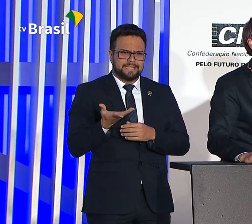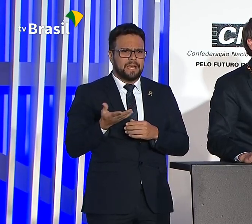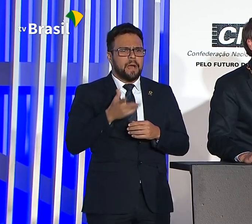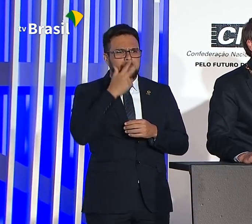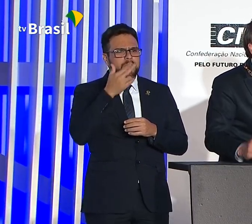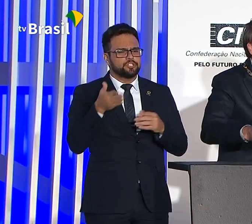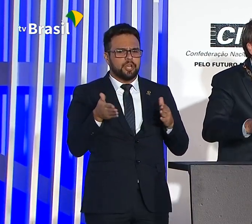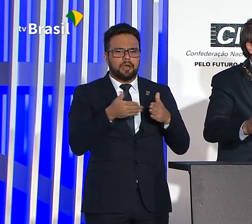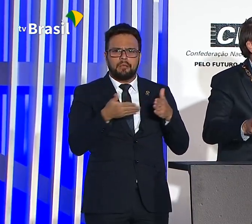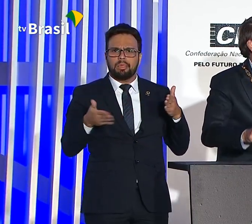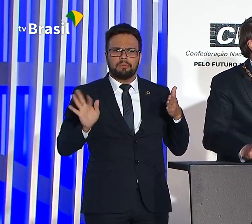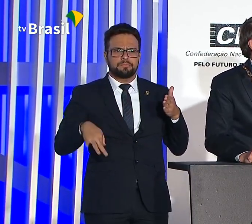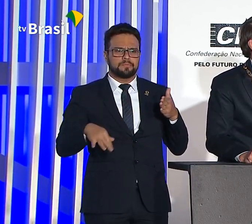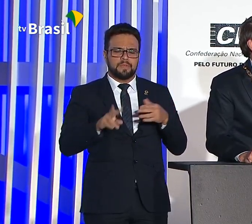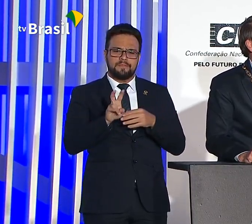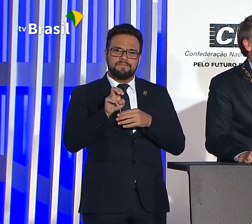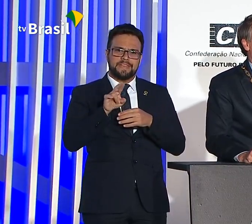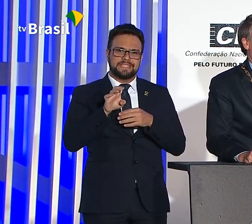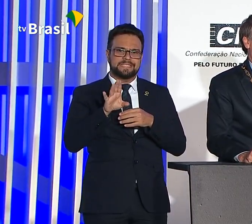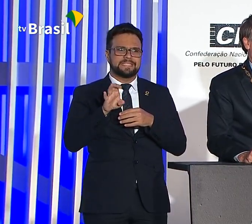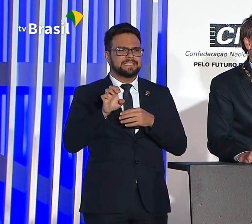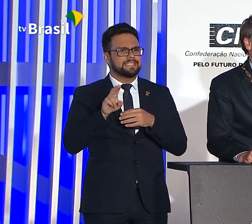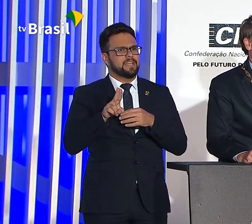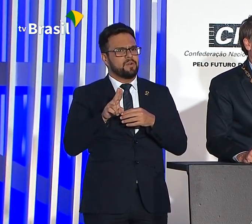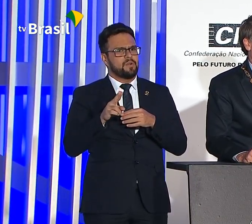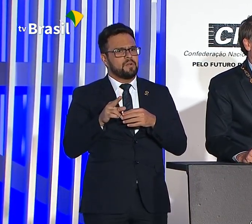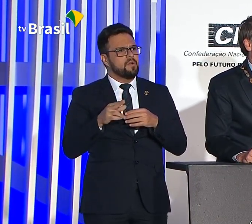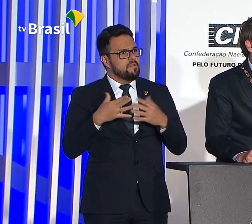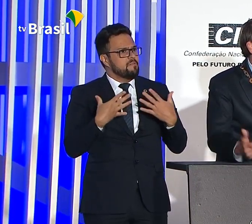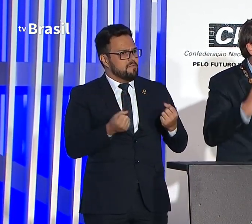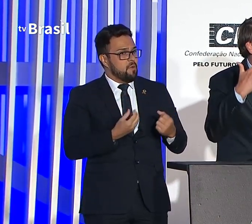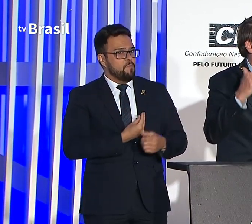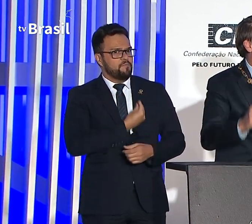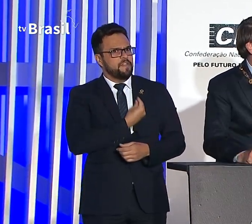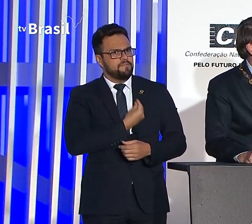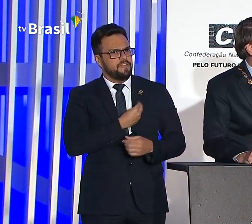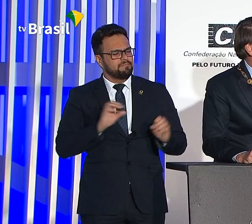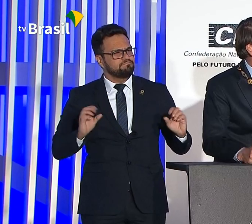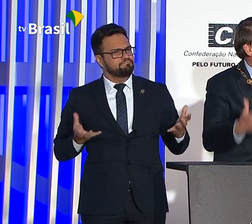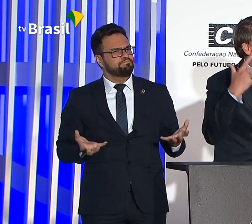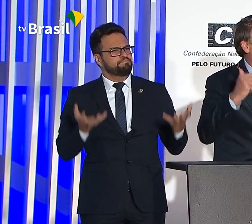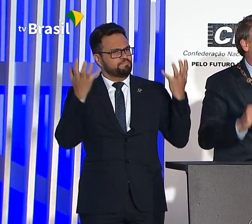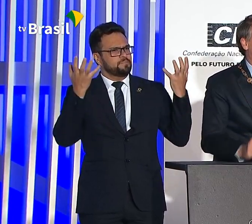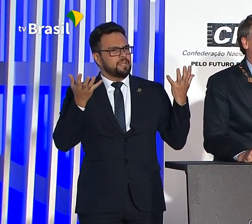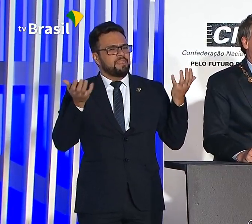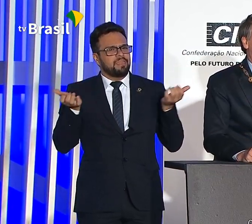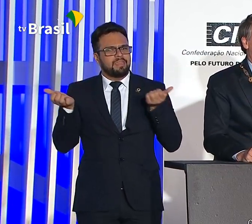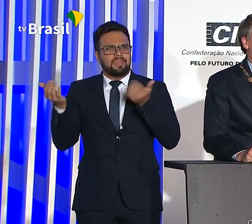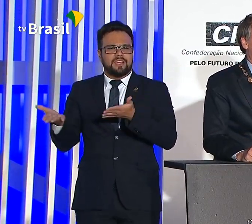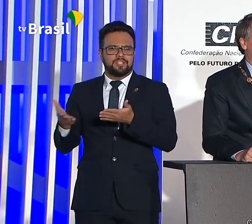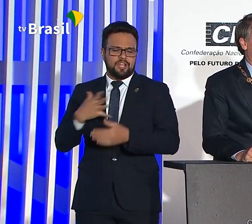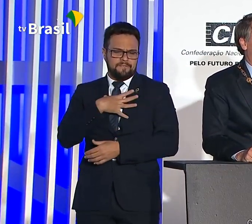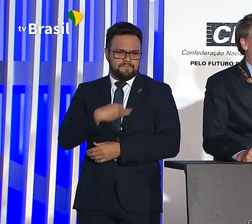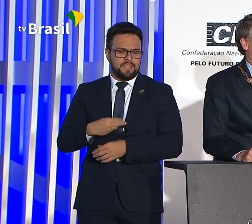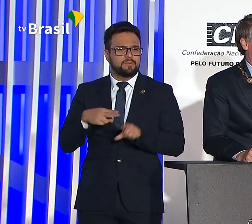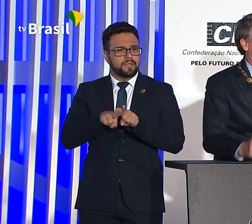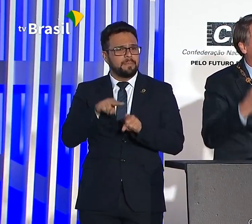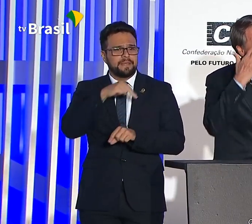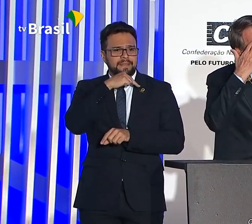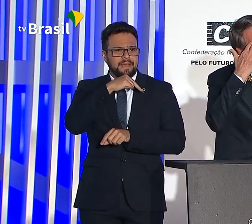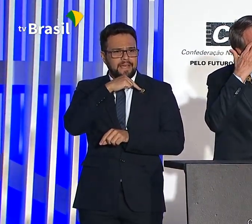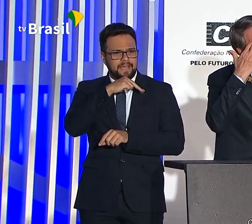vencido ou viver intensamente os últimos dias para deixar o por nossos filhos e netos